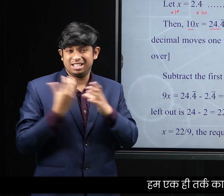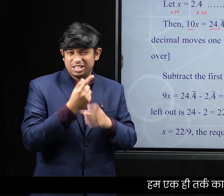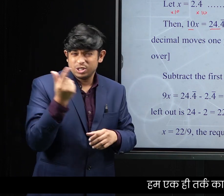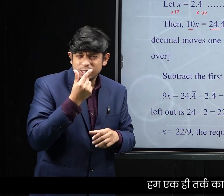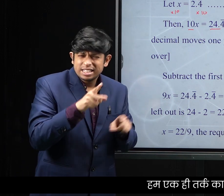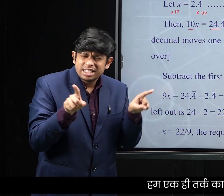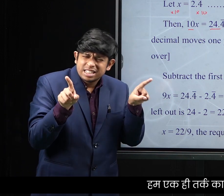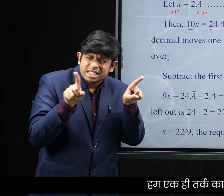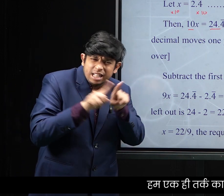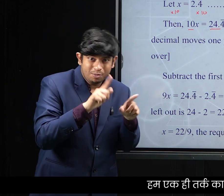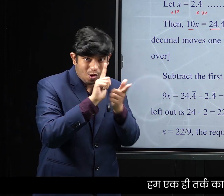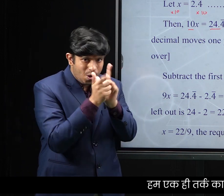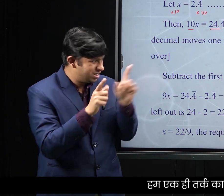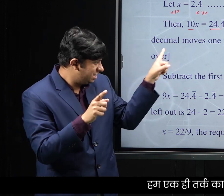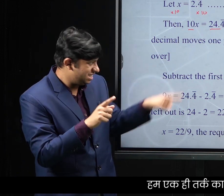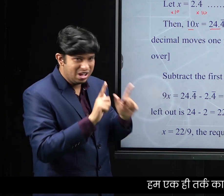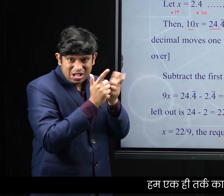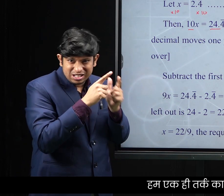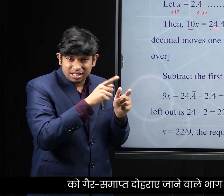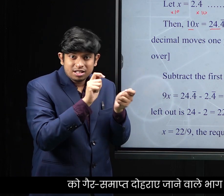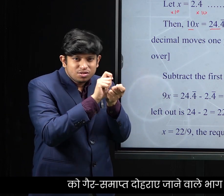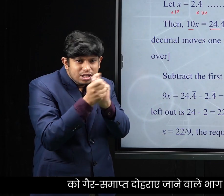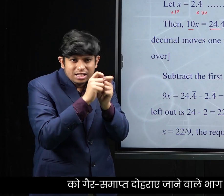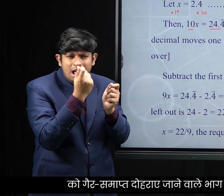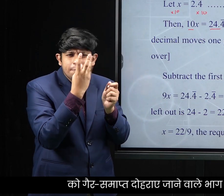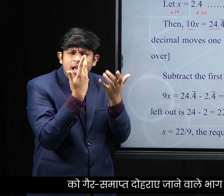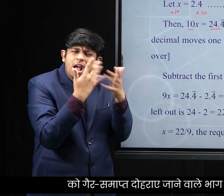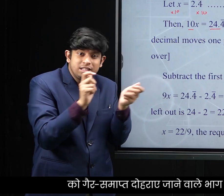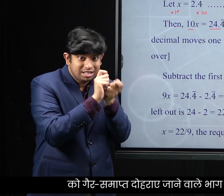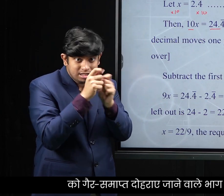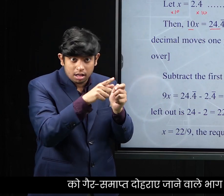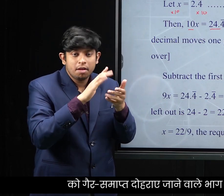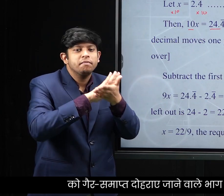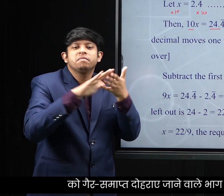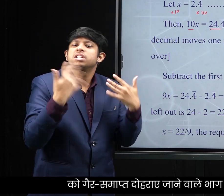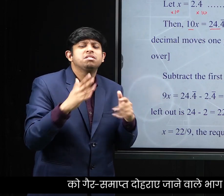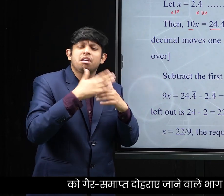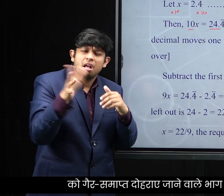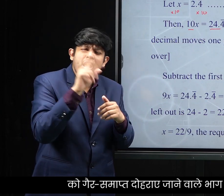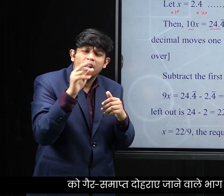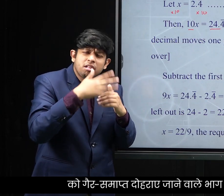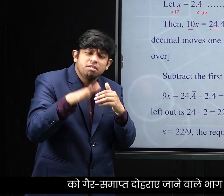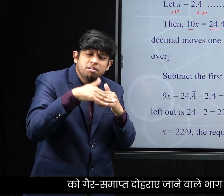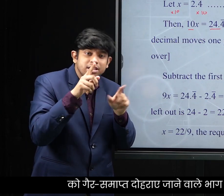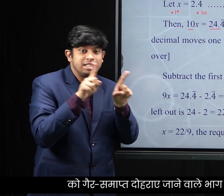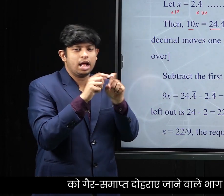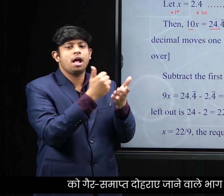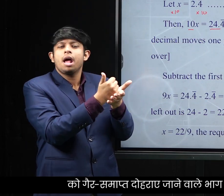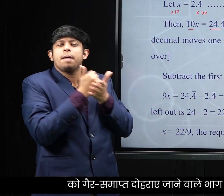हम एक ही तर्क का उपयोग किसी भी संख्या को गैर समाप्त दोहराए जाने वाले भाग के साथ एक अंश में